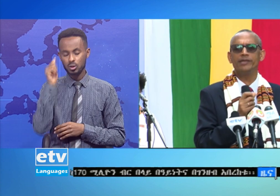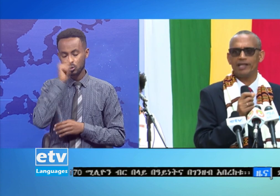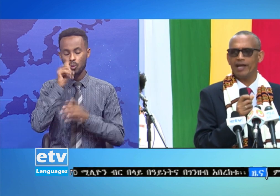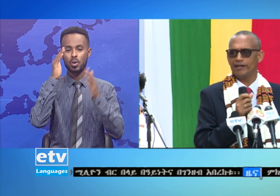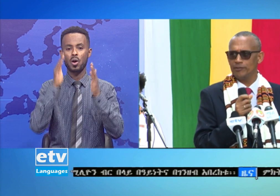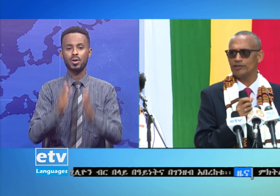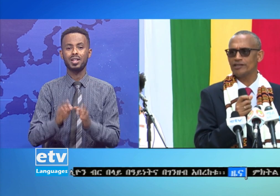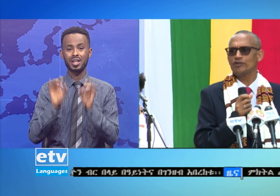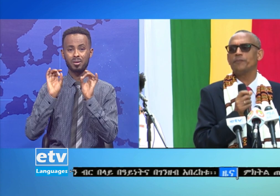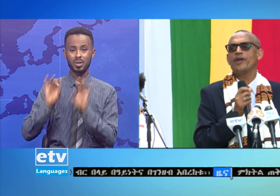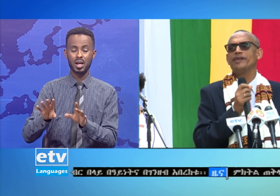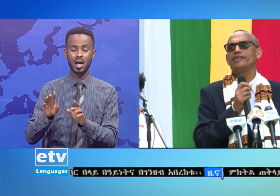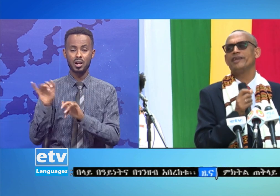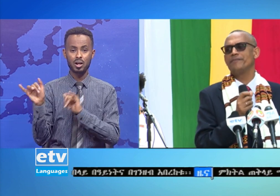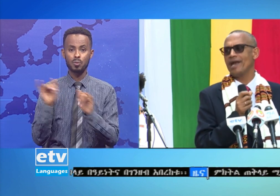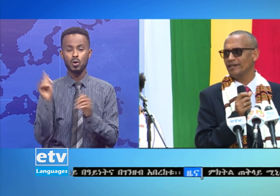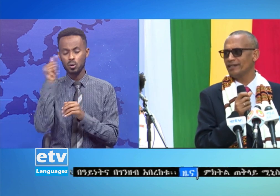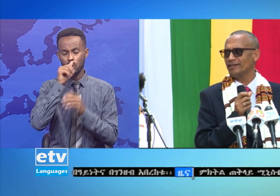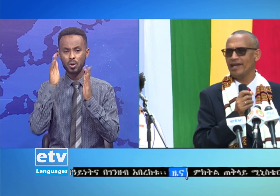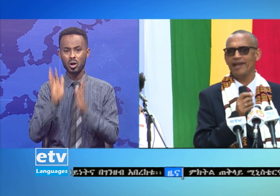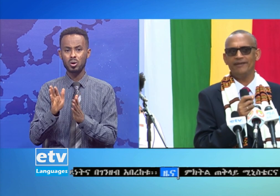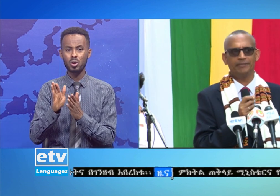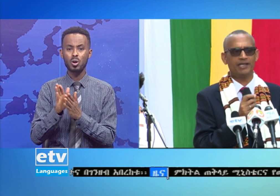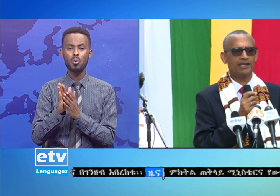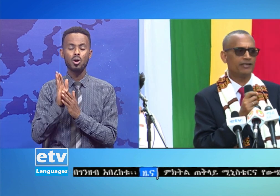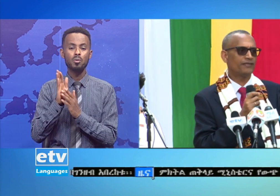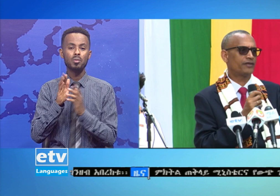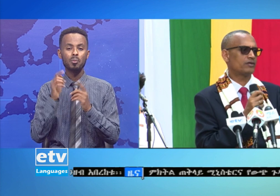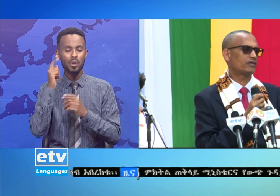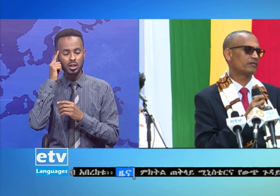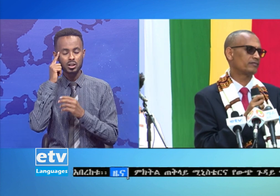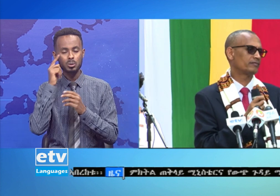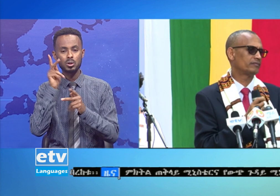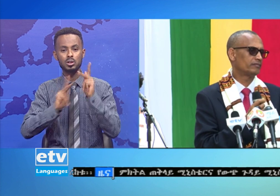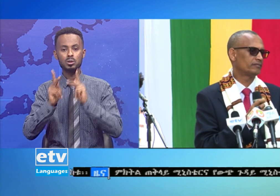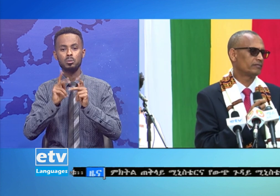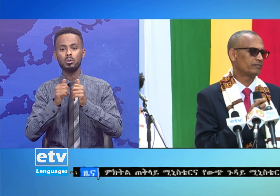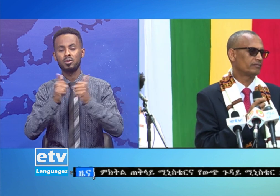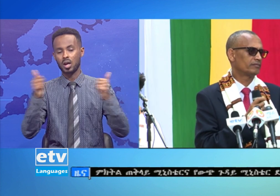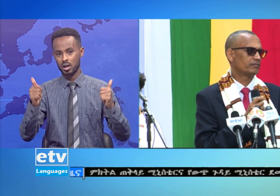ኢትዮጵያዊነትን የሚጠላ ደግሞ ኢትዮጵያዊነትን የሚያቀነቅንን ኃይል በጠላትነት ይፈርጃል።